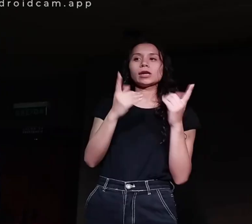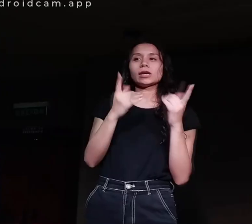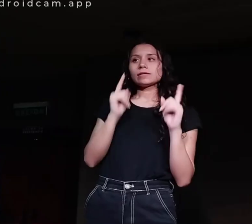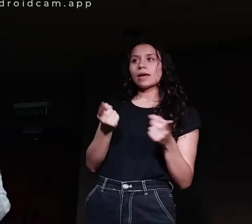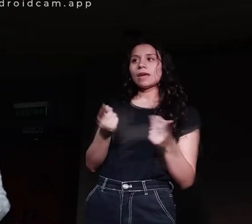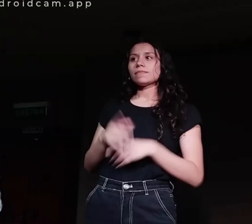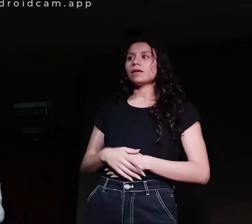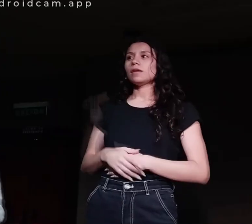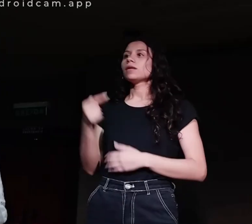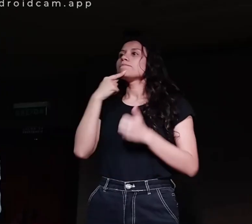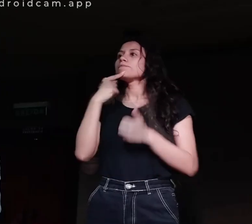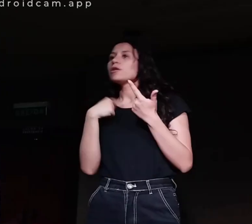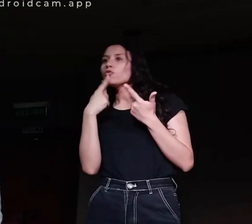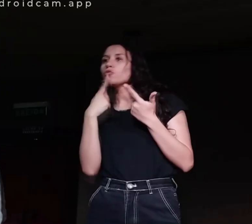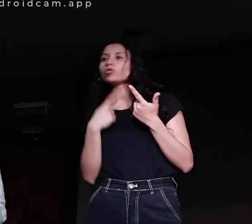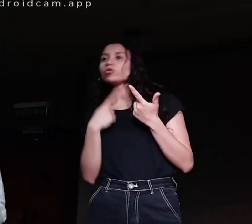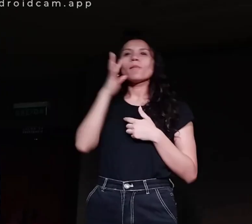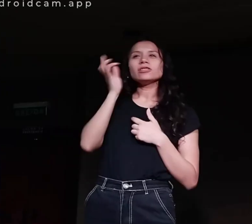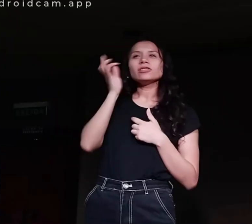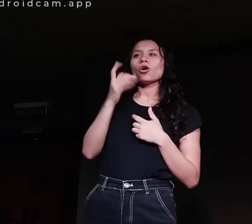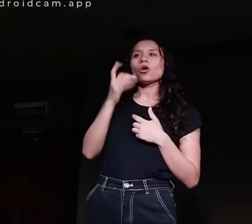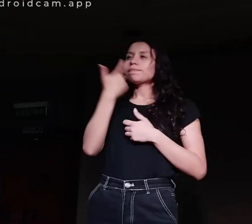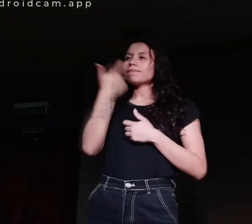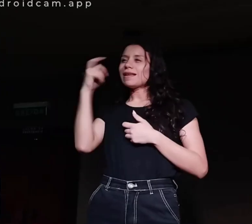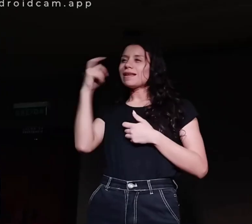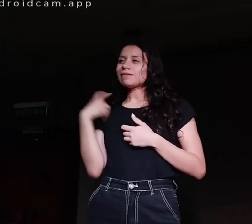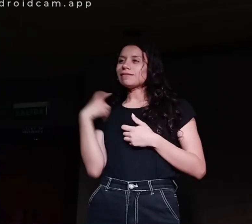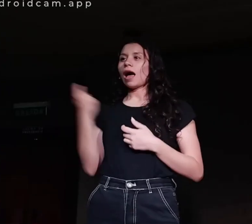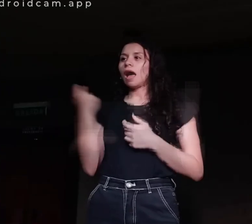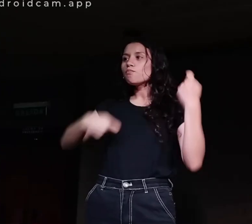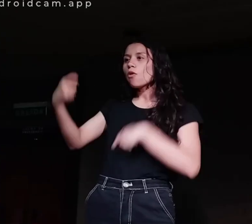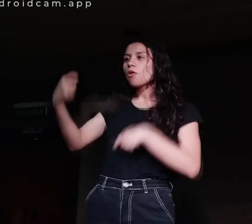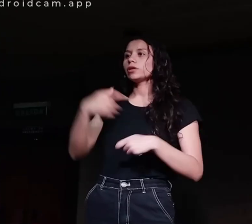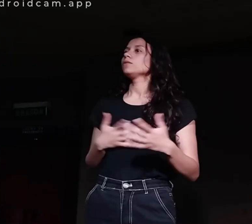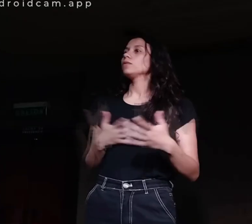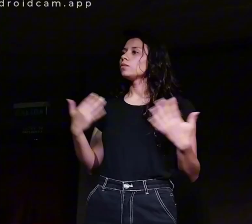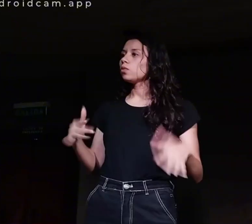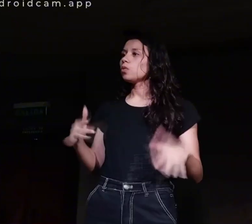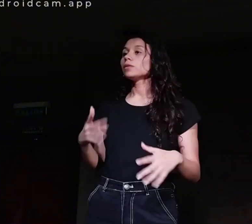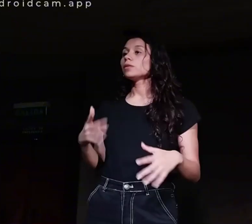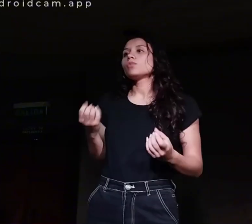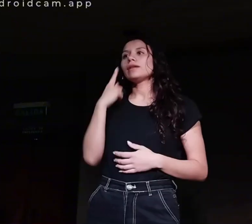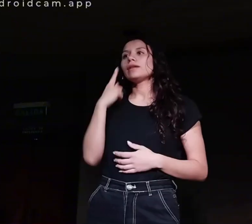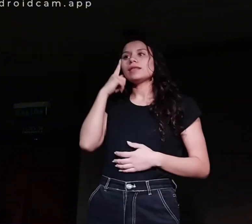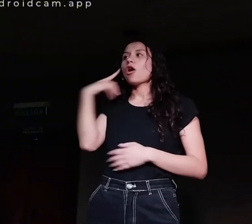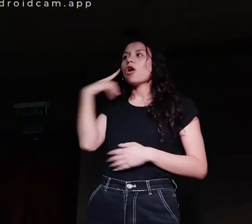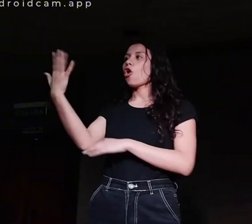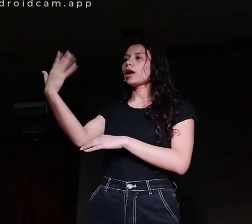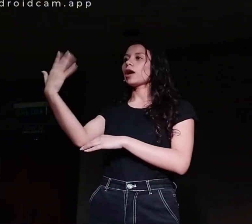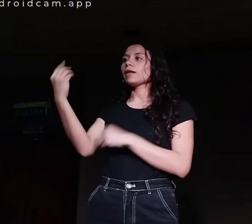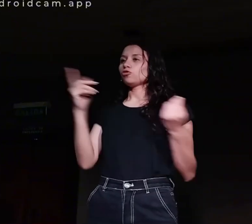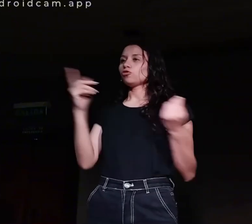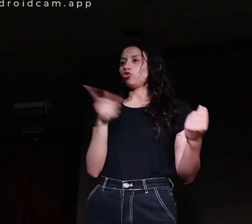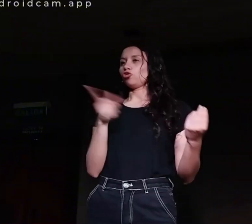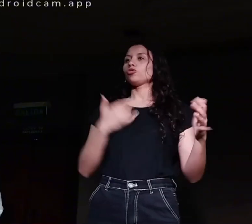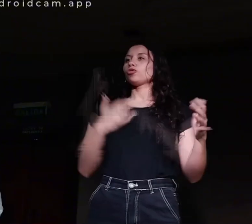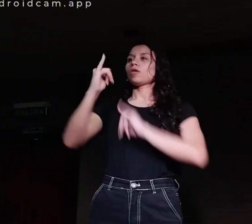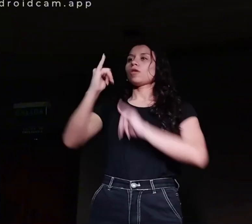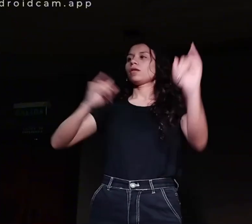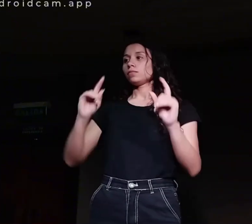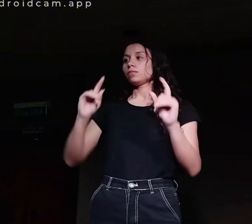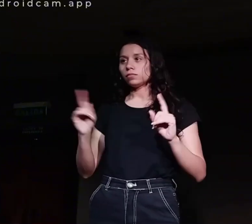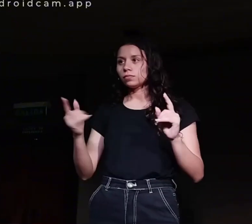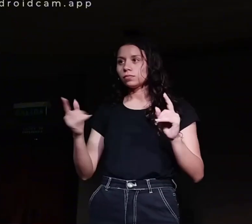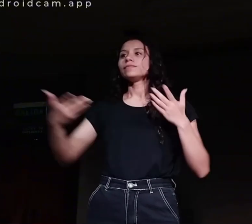las preguntas, los aportes, la participación, porque en realidad la idea es eso, que esto sea un ida y vuelta, que no estemos